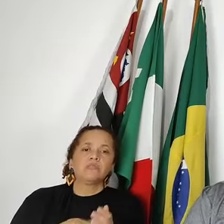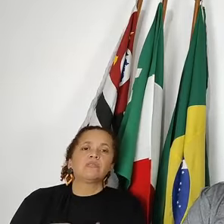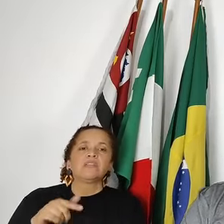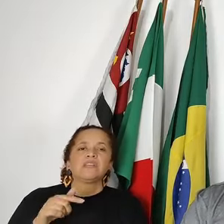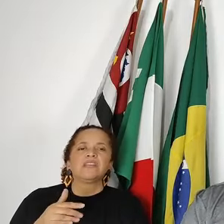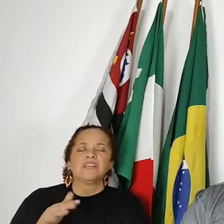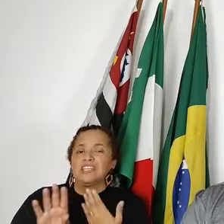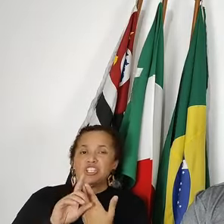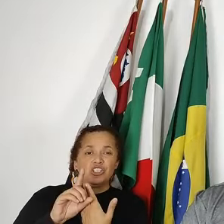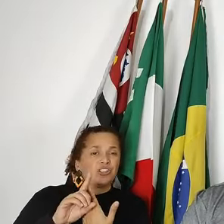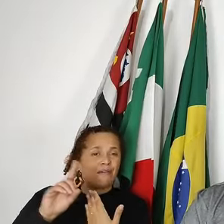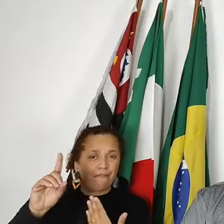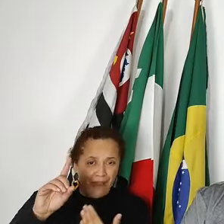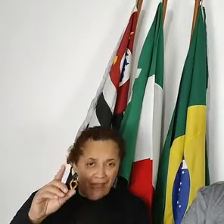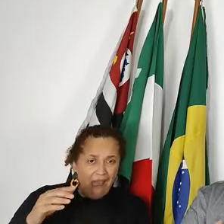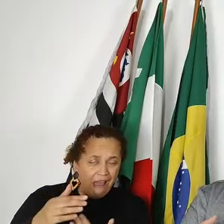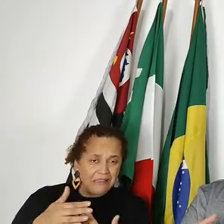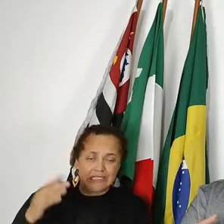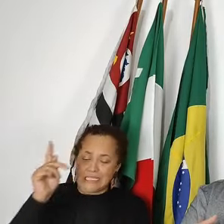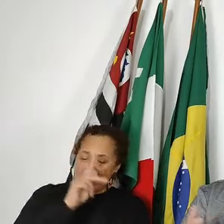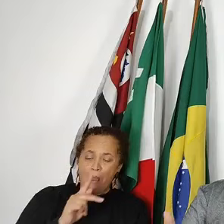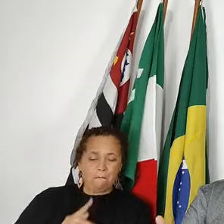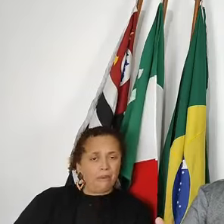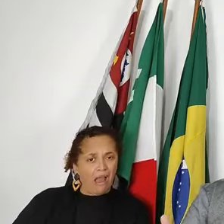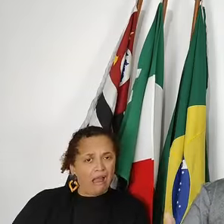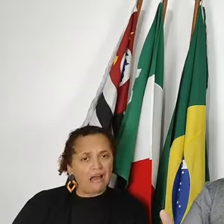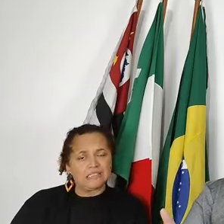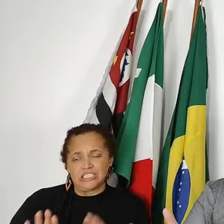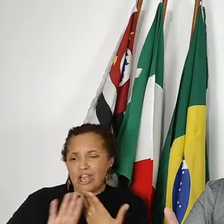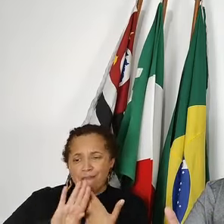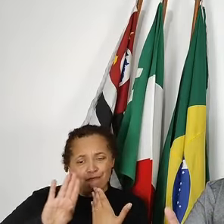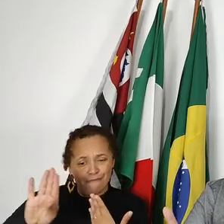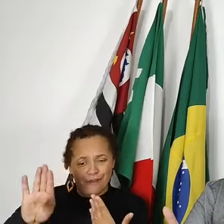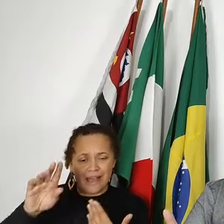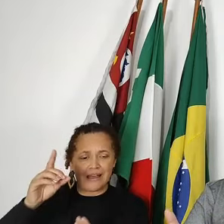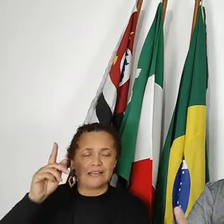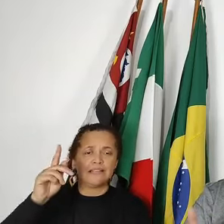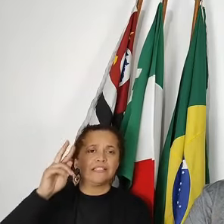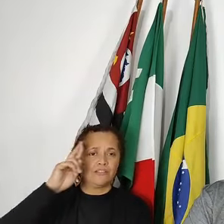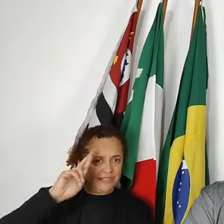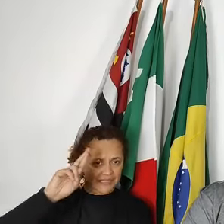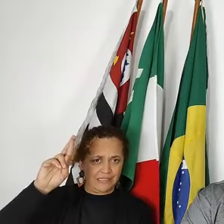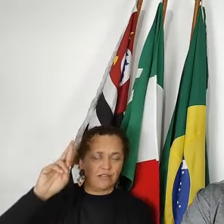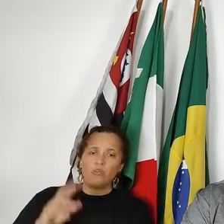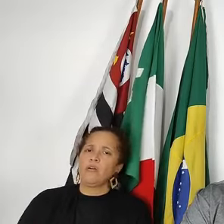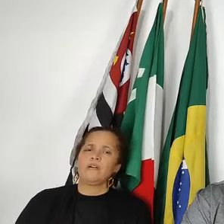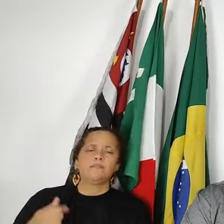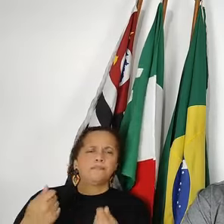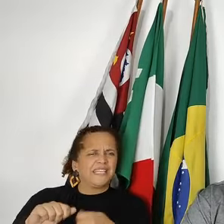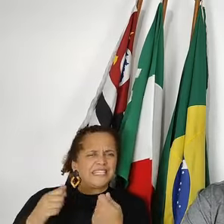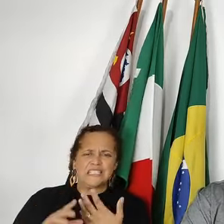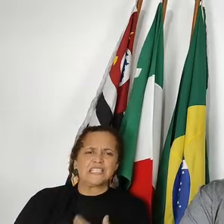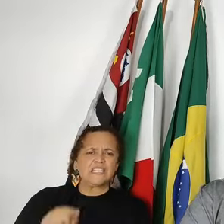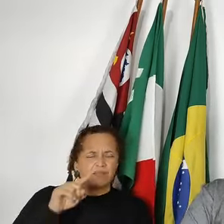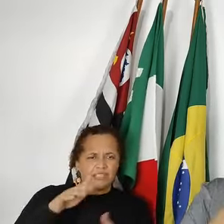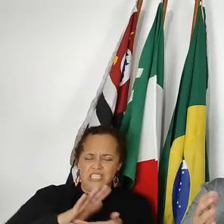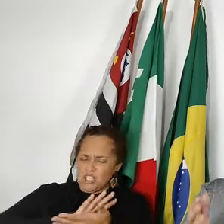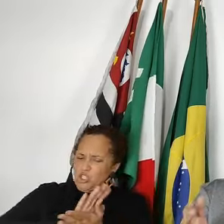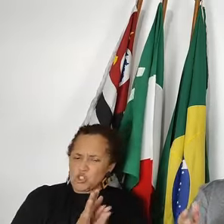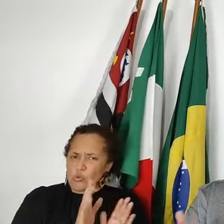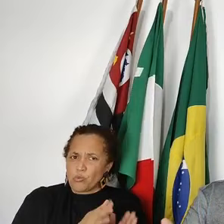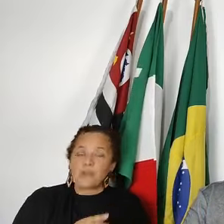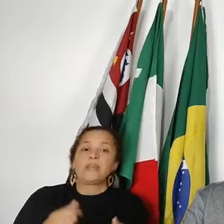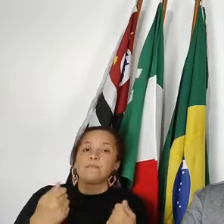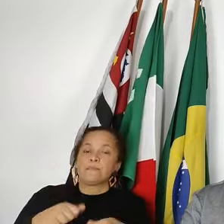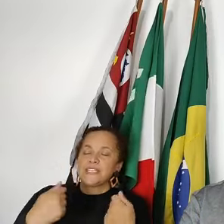paz do ser humano, porque infelizmente essas más notícias trazem para a gente uma angústia, a gente fica